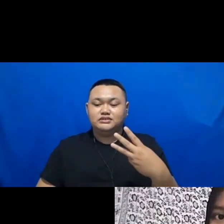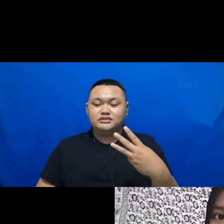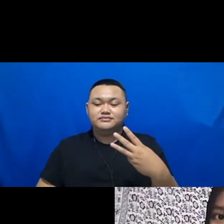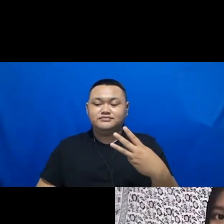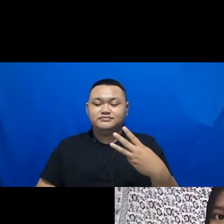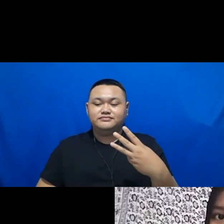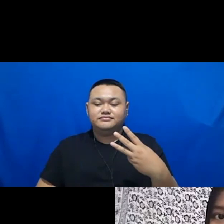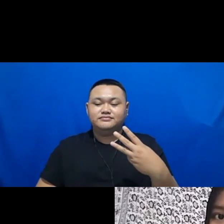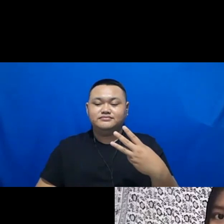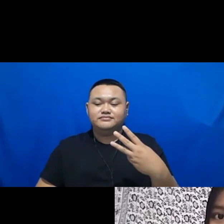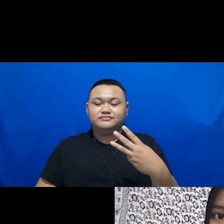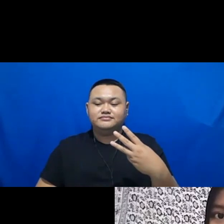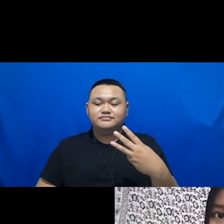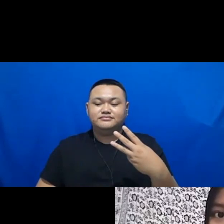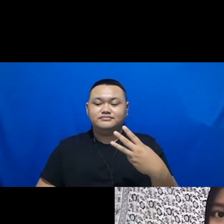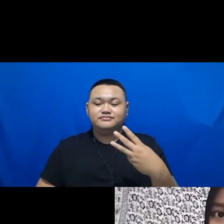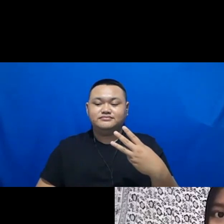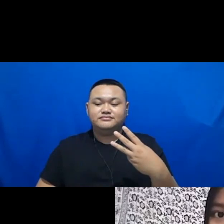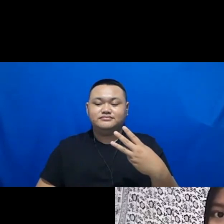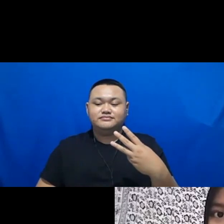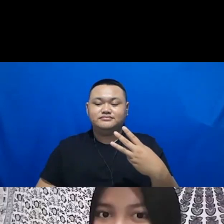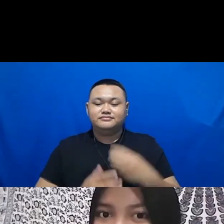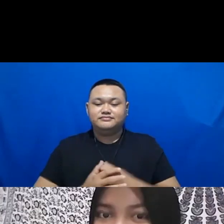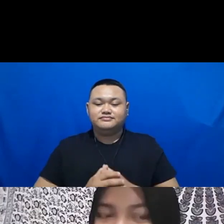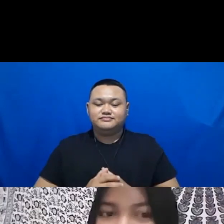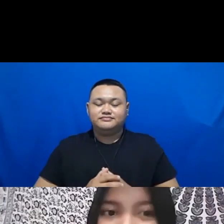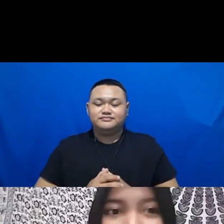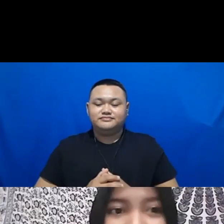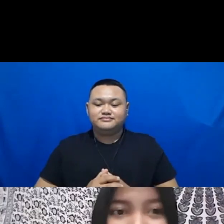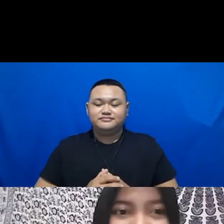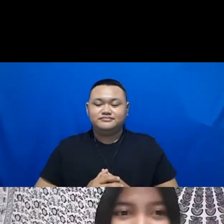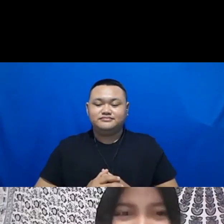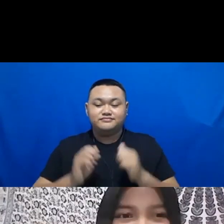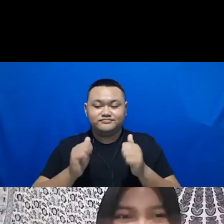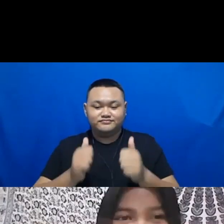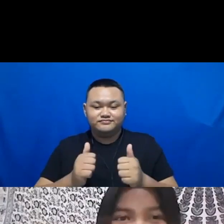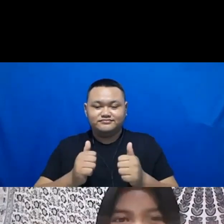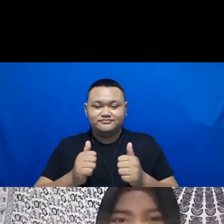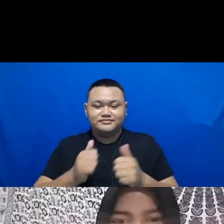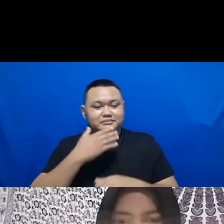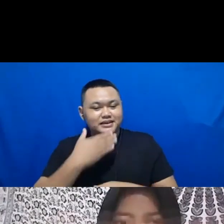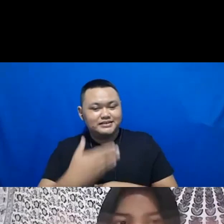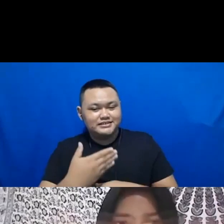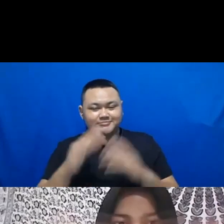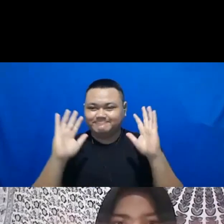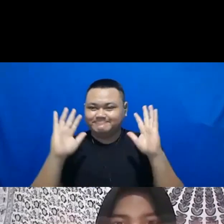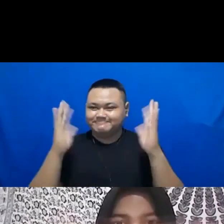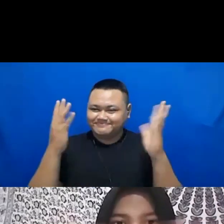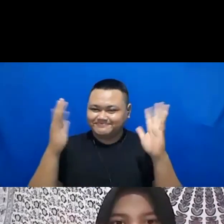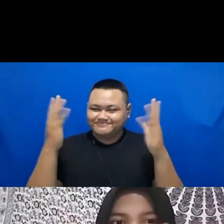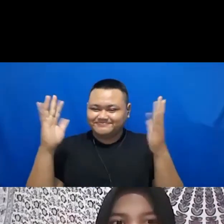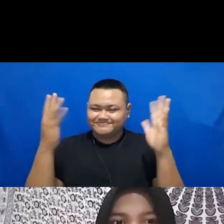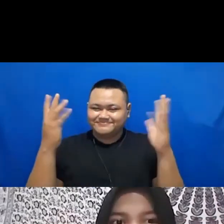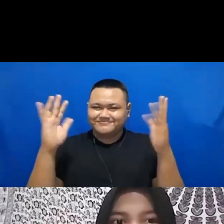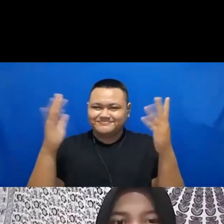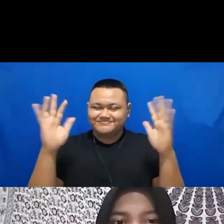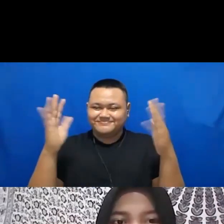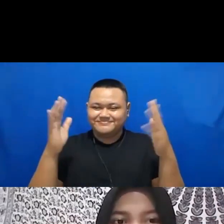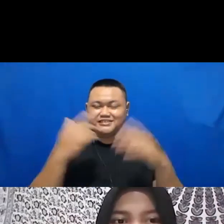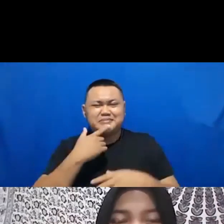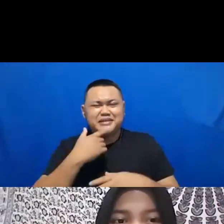dan lain-lain. Kemudian ada lingkungan sekitarnya, lalu ada dinas pendidikannya. Itu semua ekosistem dari